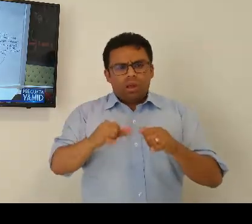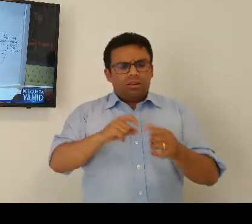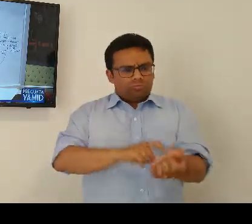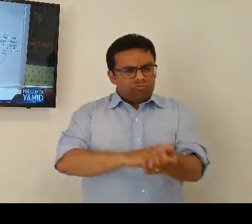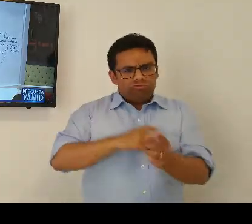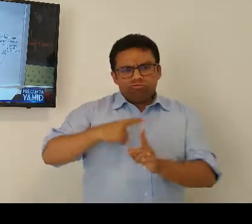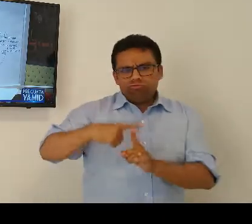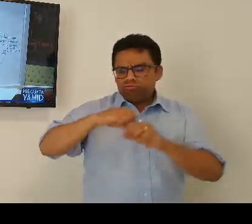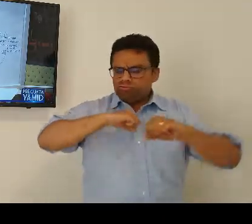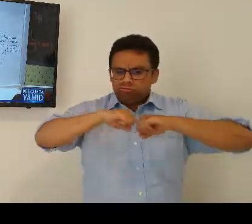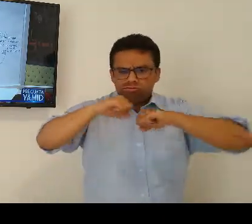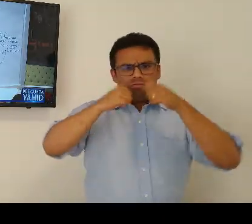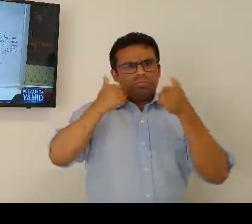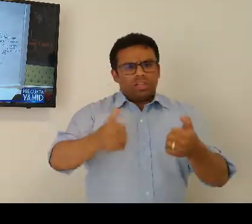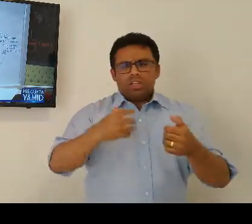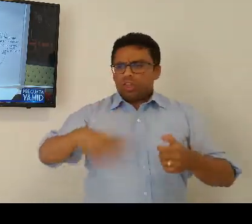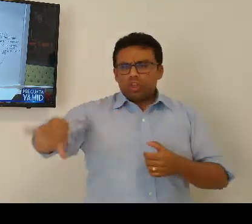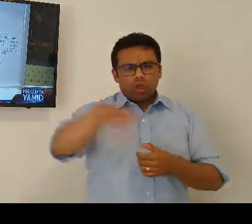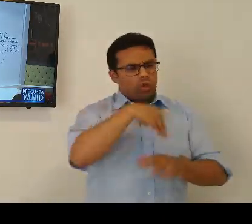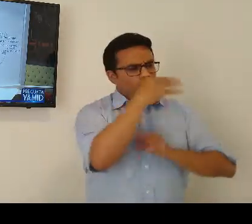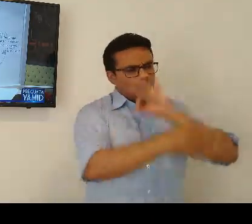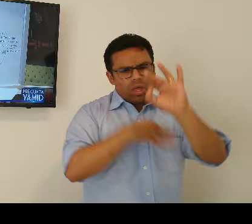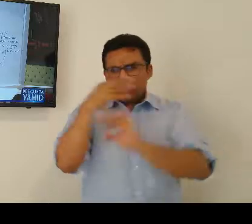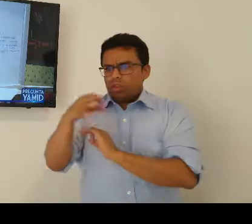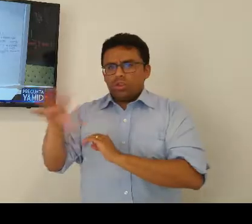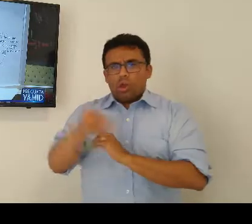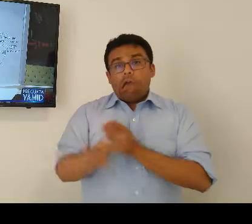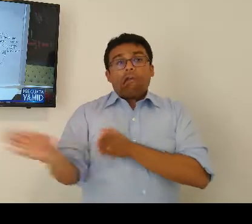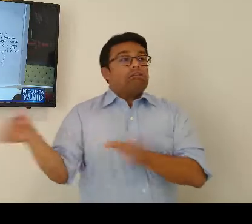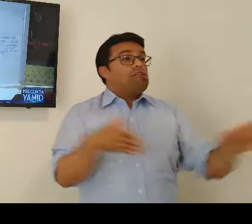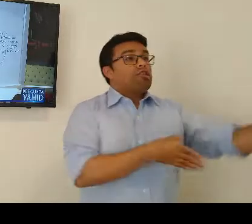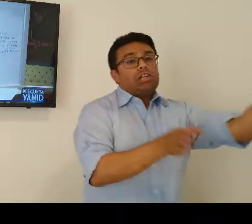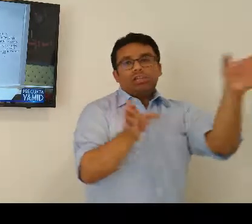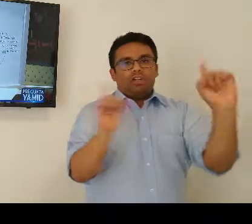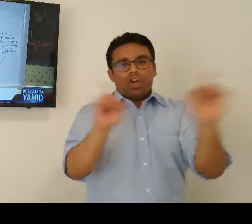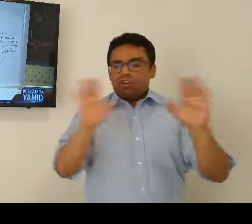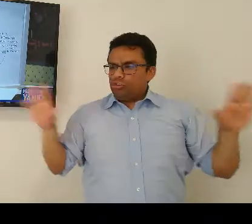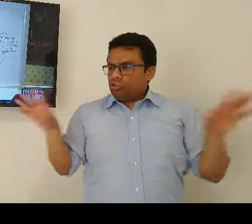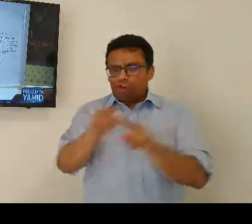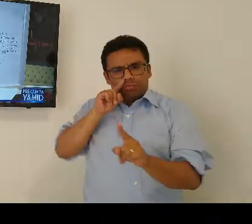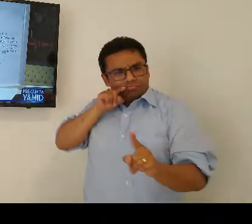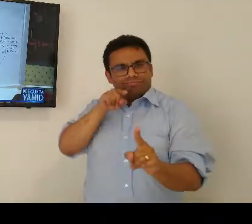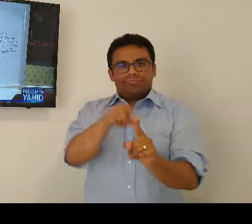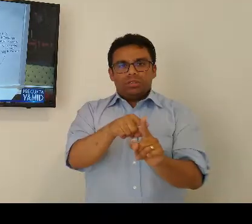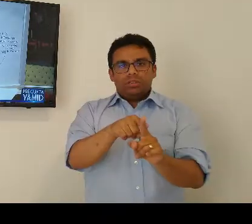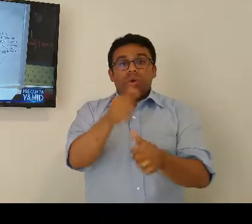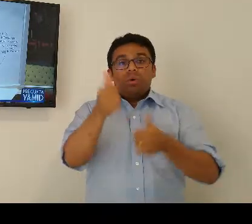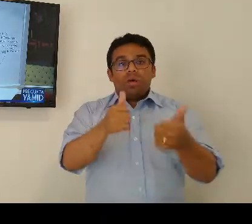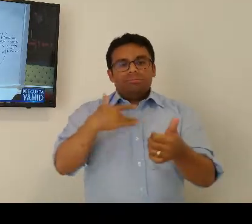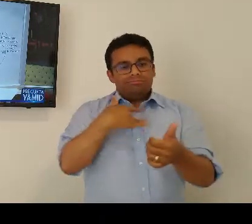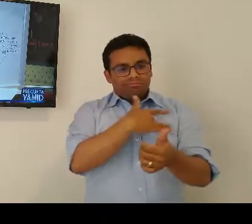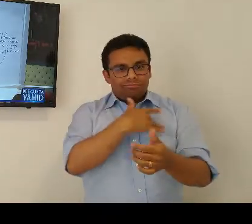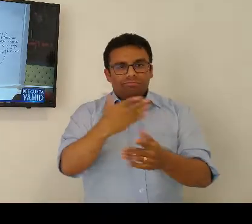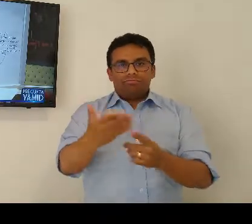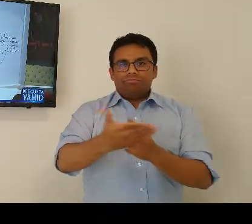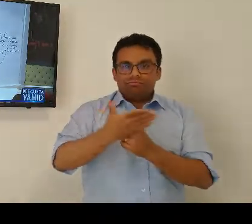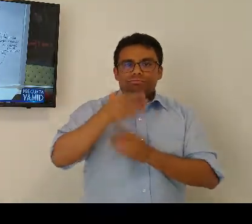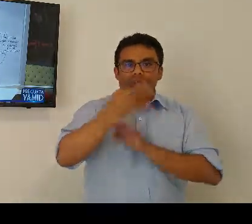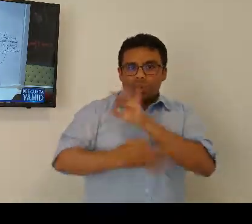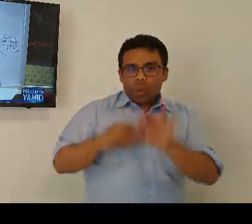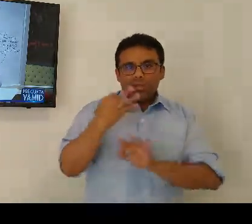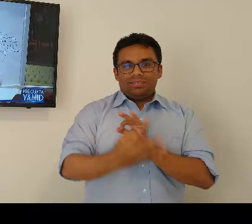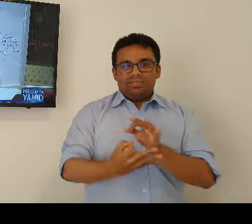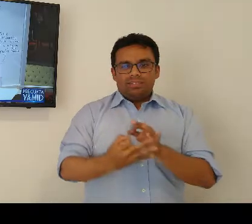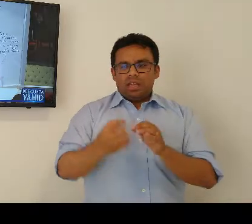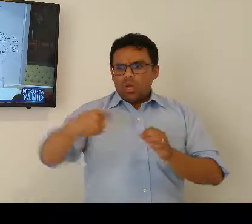dirección, todos cuidándonos y todos vamos a salir adelante de esta situación. Es un desafío enorme como humanidad, pero lo hemos afrontado de la